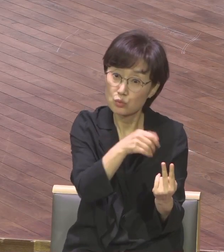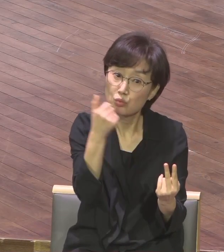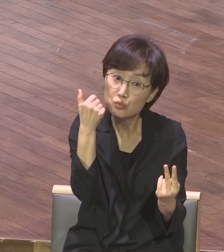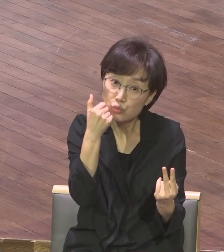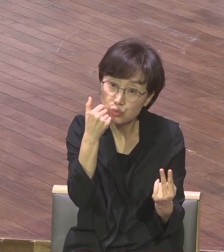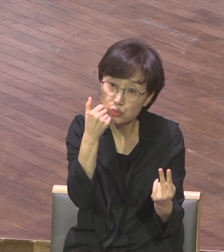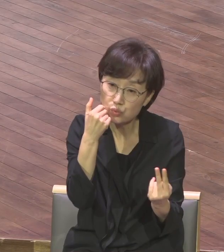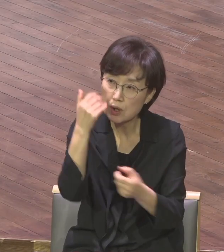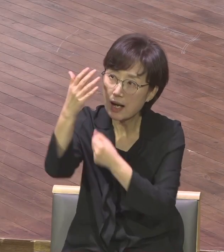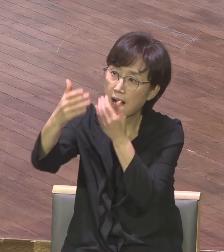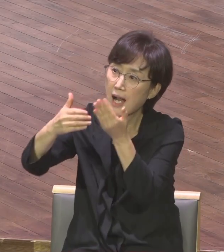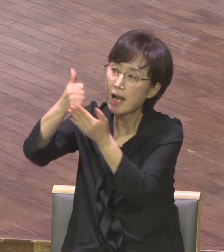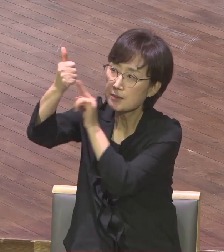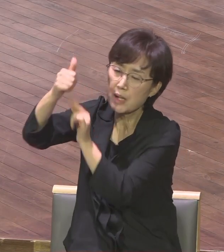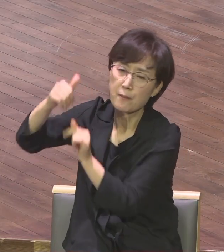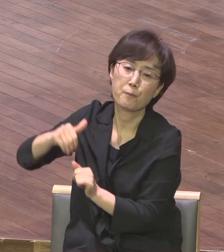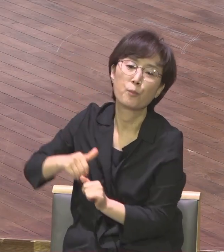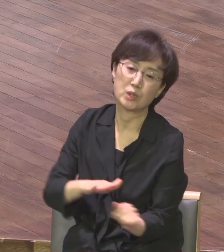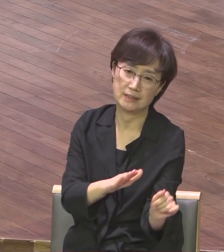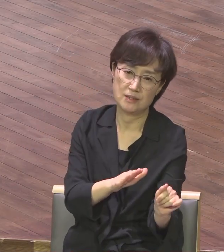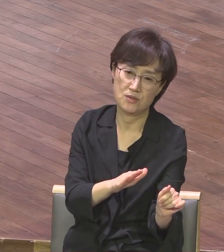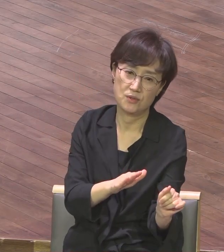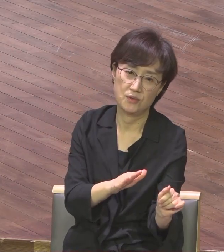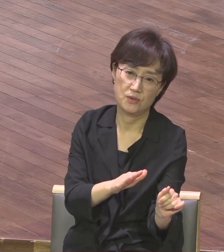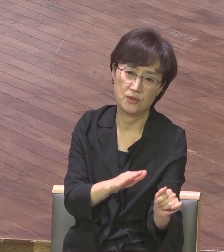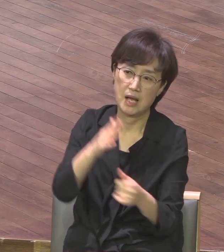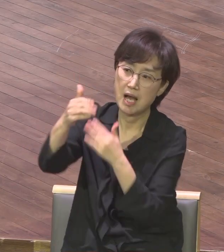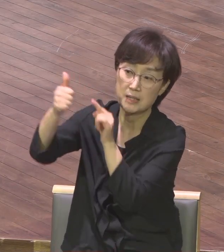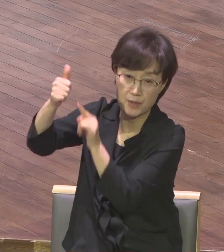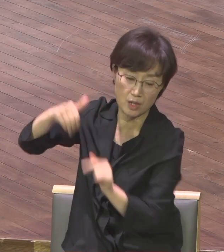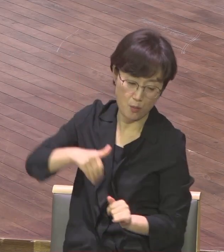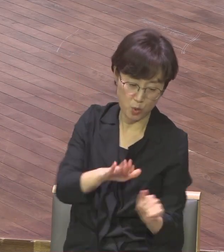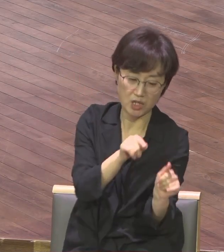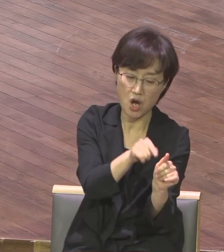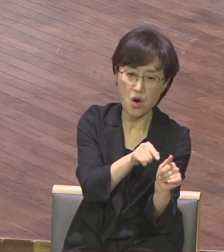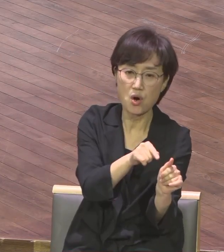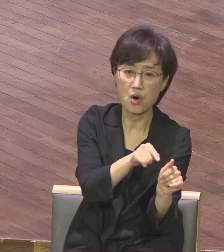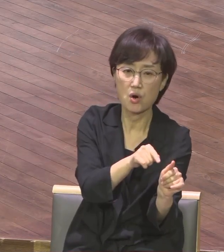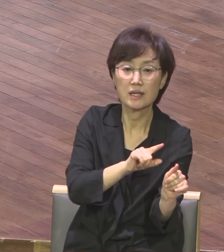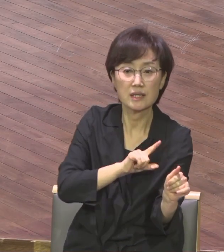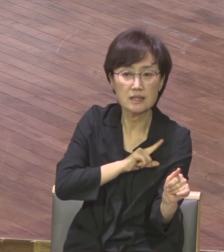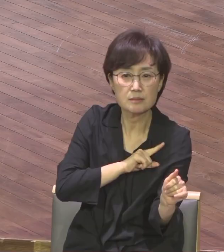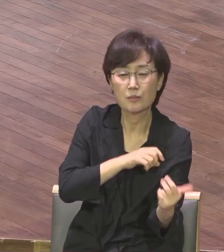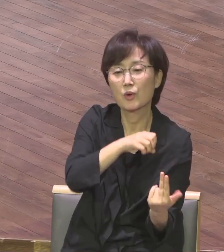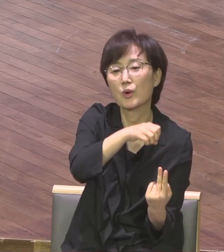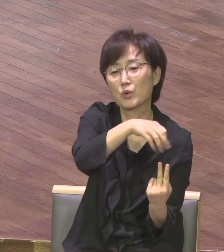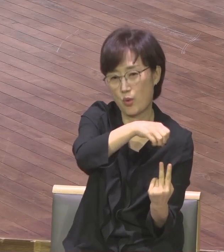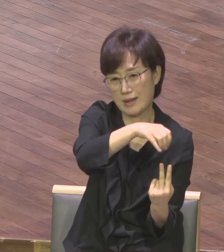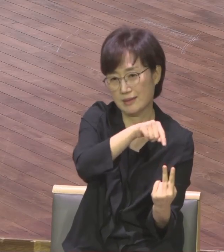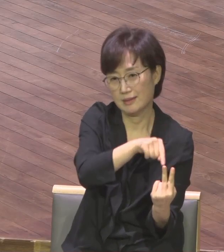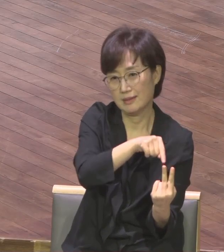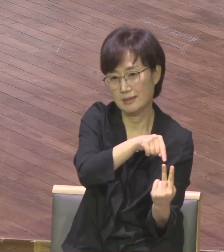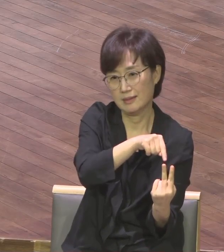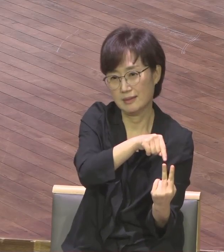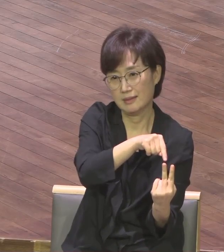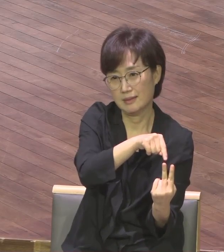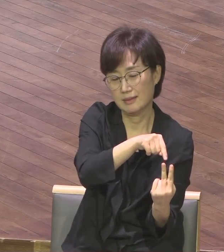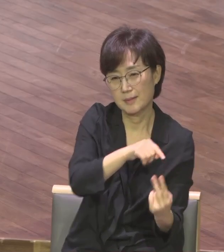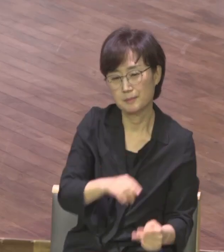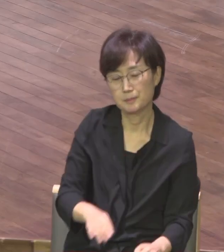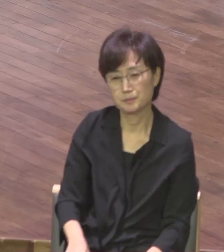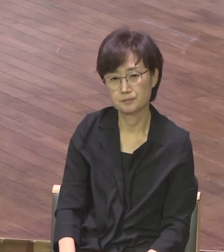하나님으로부터 보내심을 받은 자 그랬어요. 하나님이 보내셨어요. 이게 이 세례 요한의